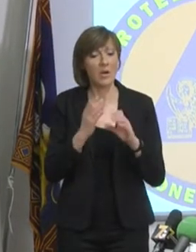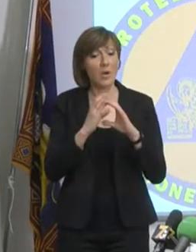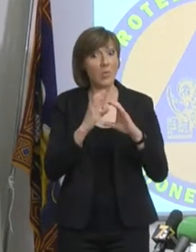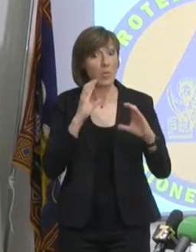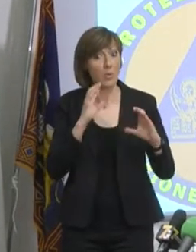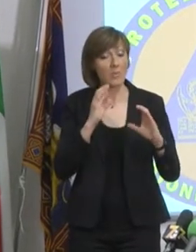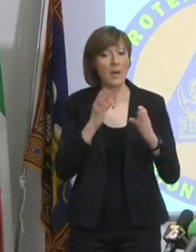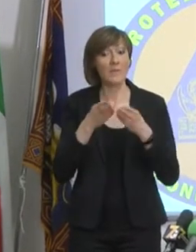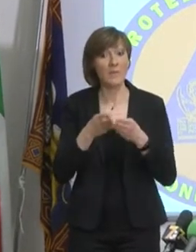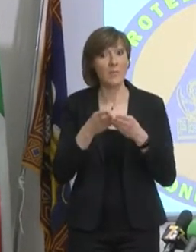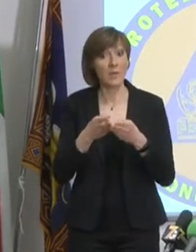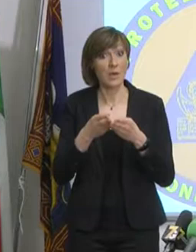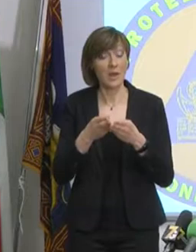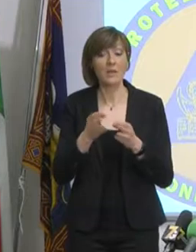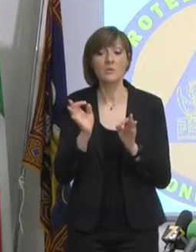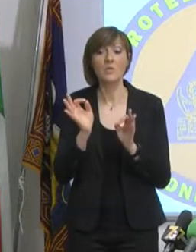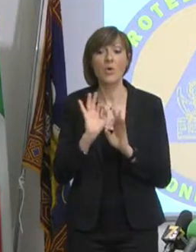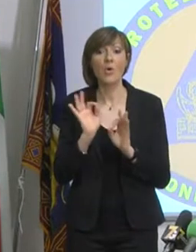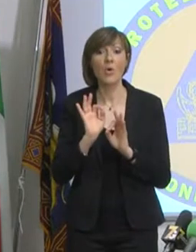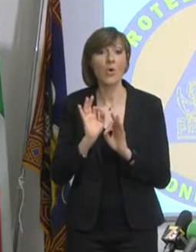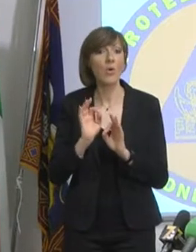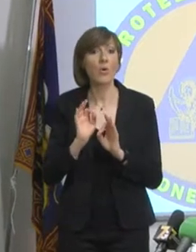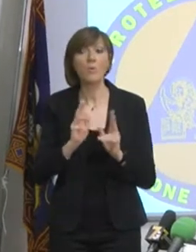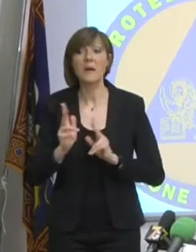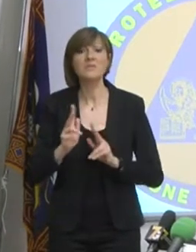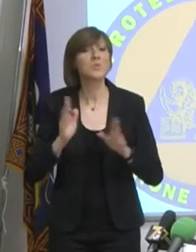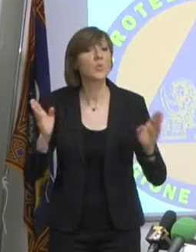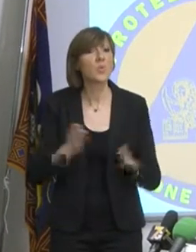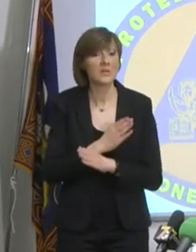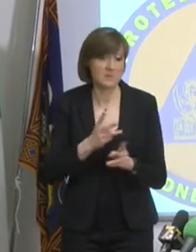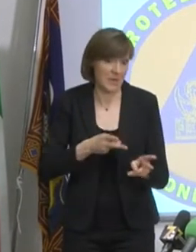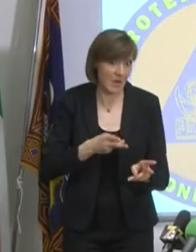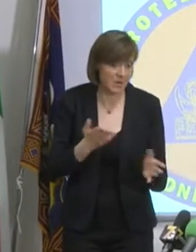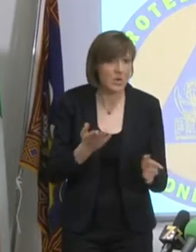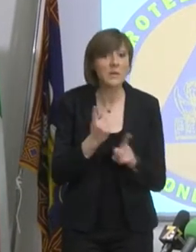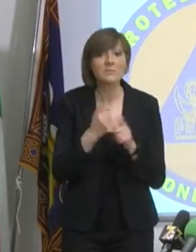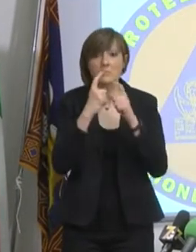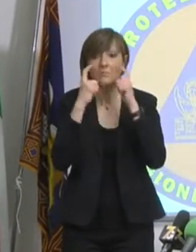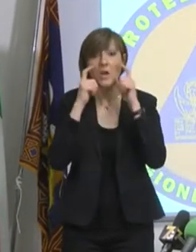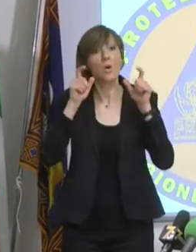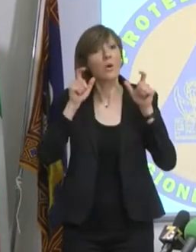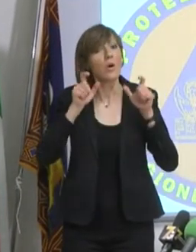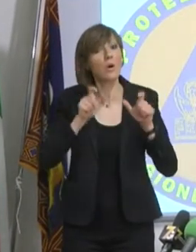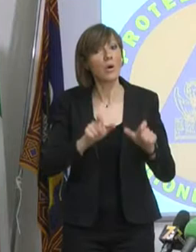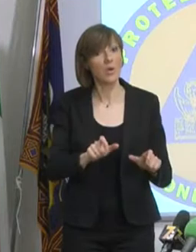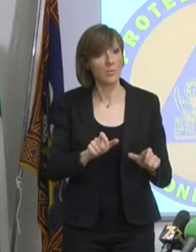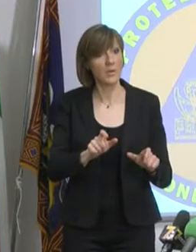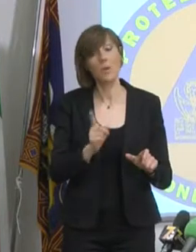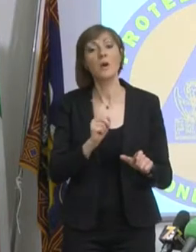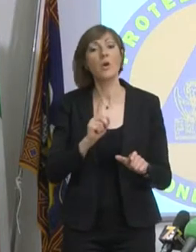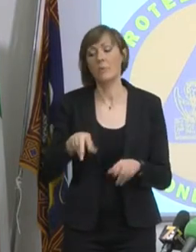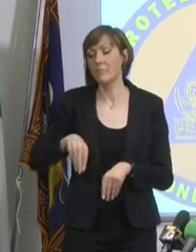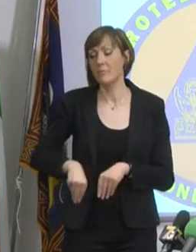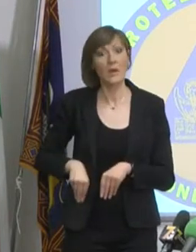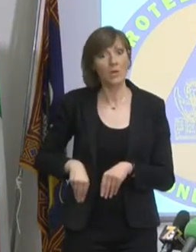in vaporetto e in qualsiasi mezzo di trasporto ci vuole, treno, ci vuole la mascherina, ma non come